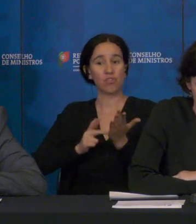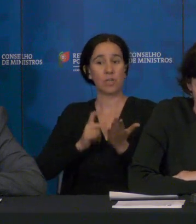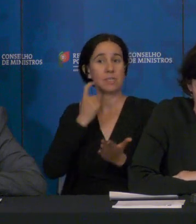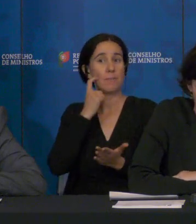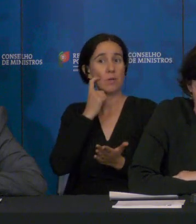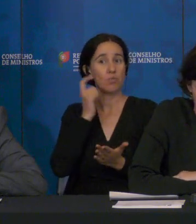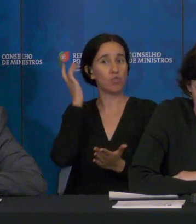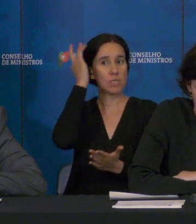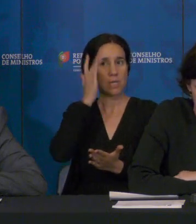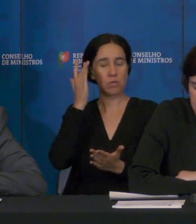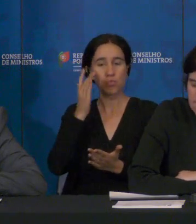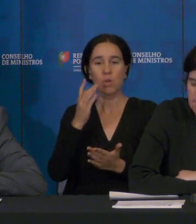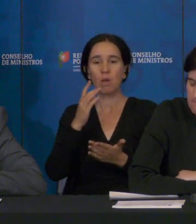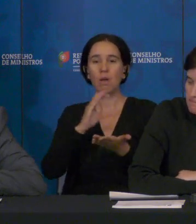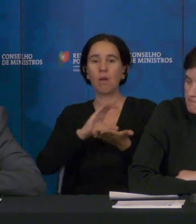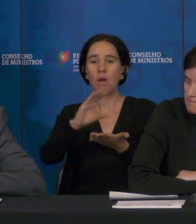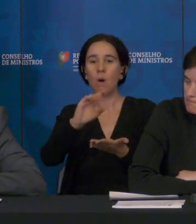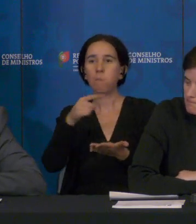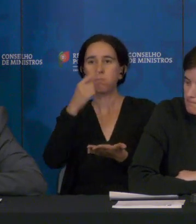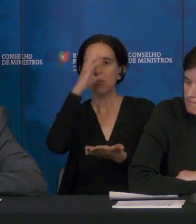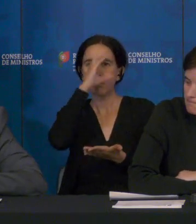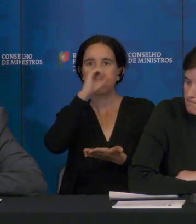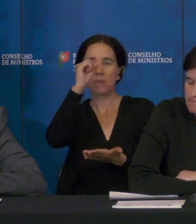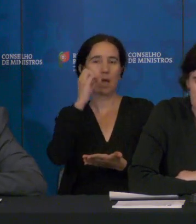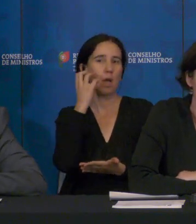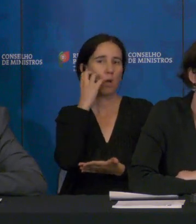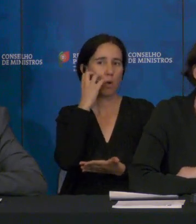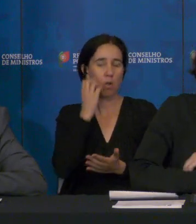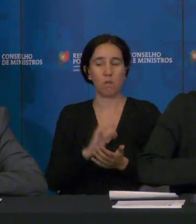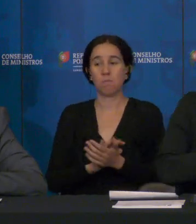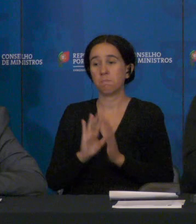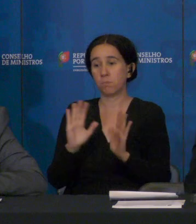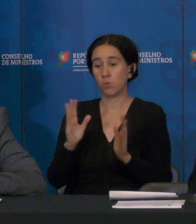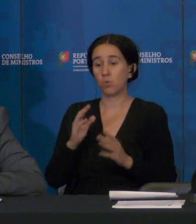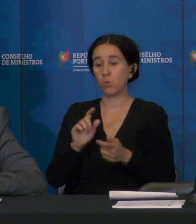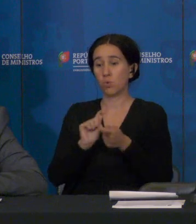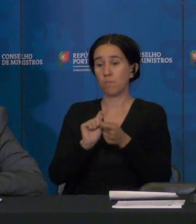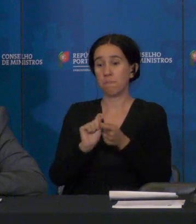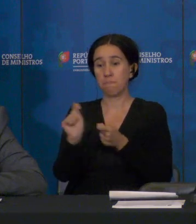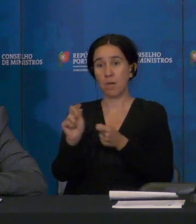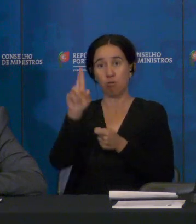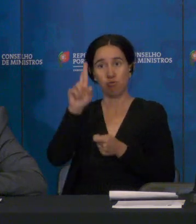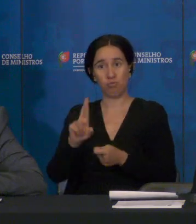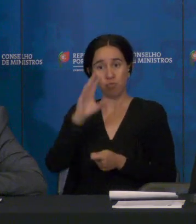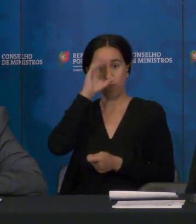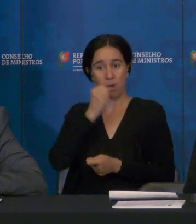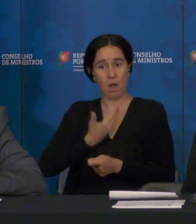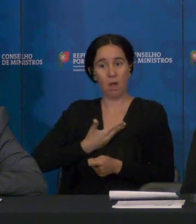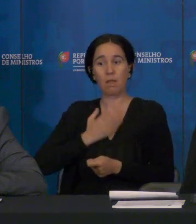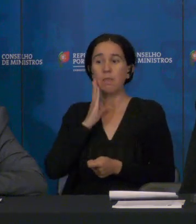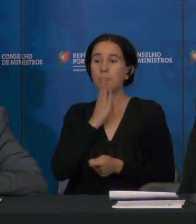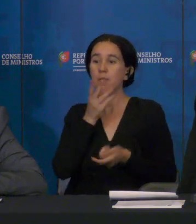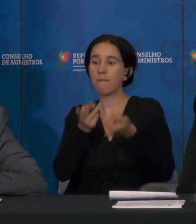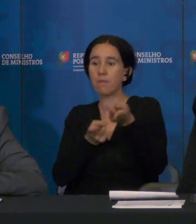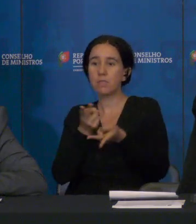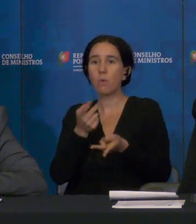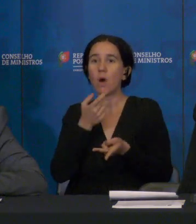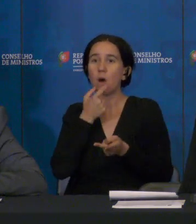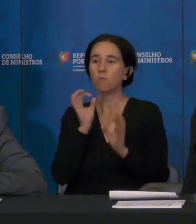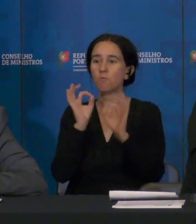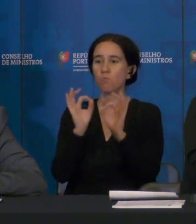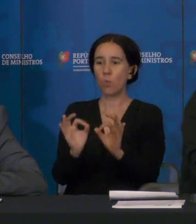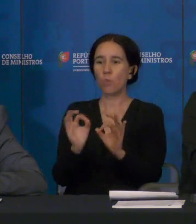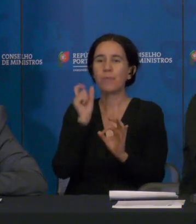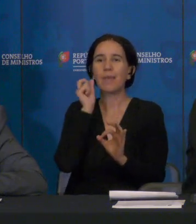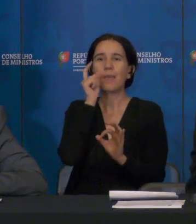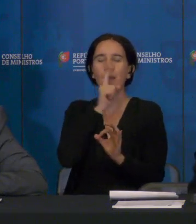às autoridades angolanas. Portanto, o Governo pagará o valor que for determinado por esta avaliação no momento em que seja determinado